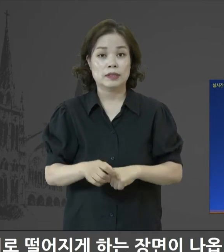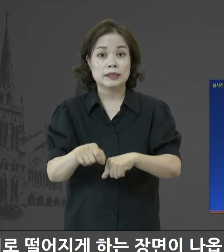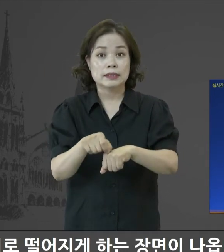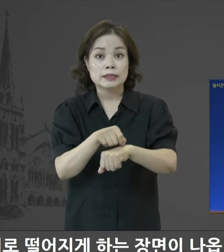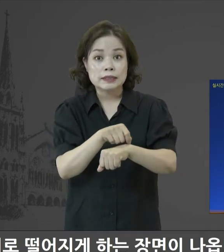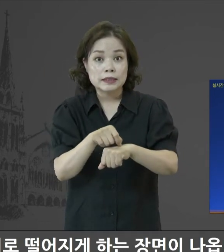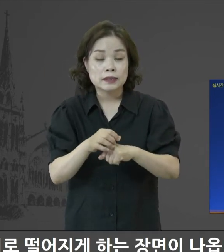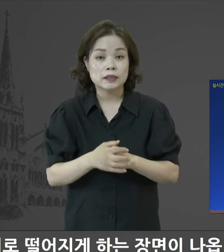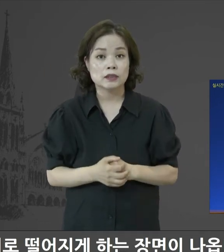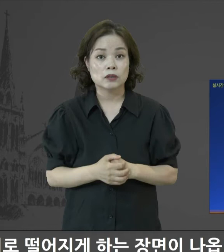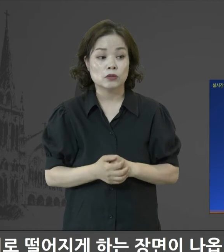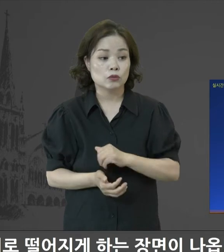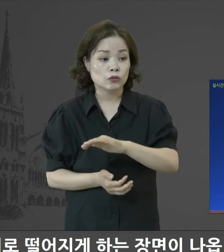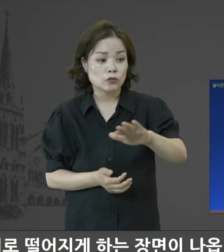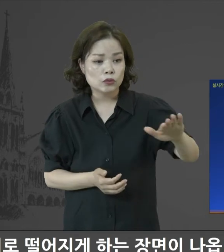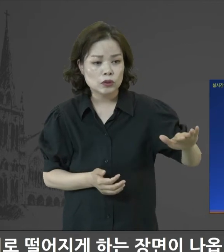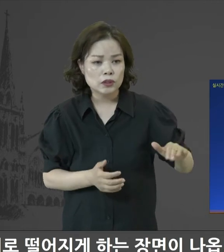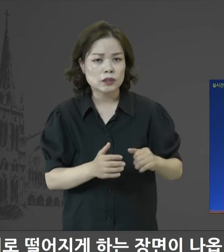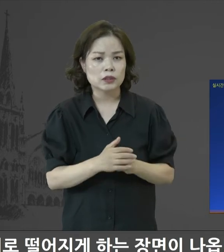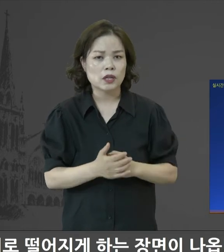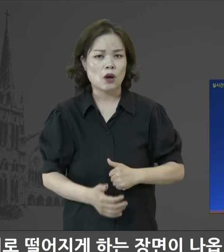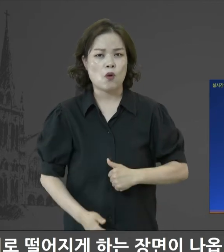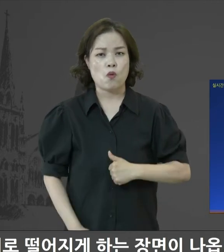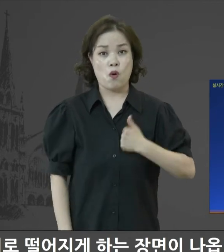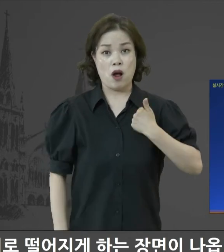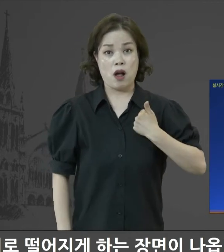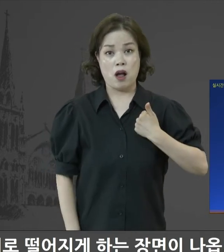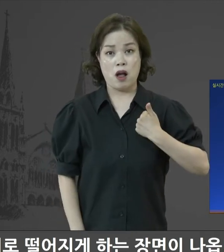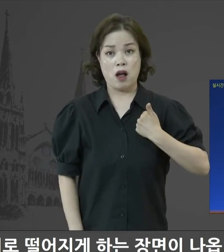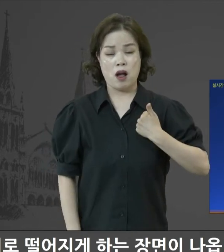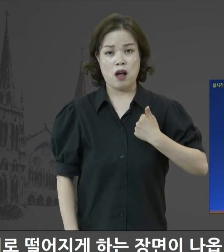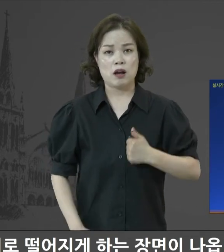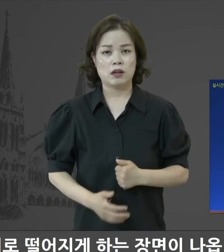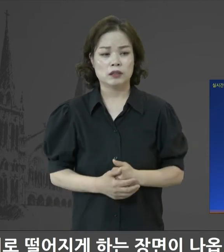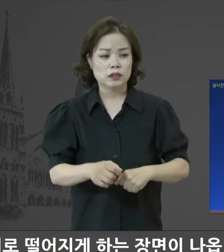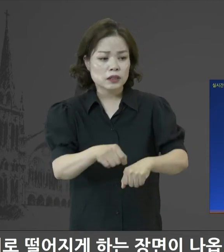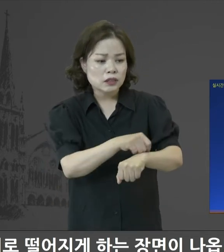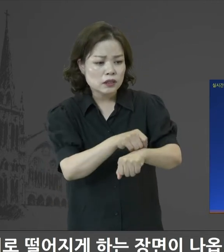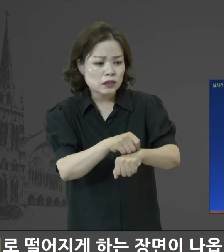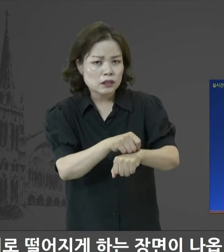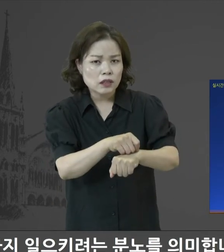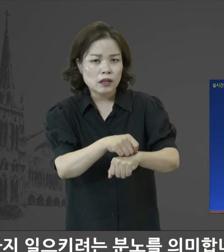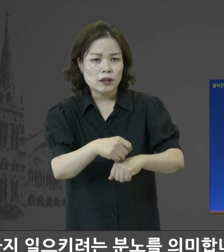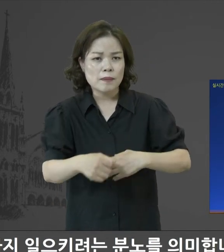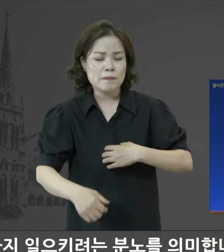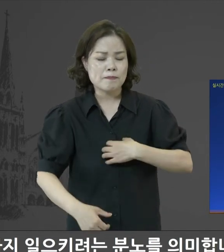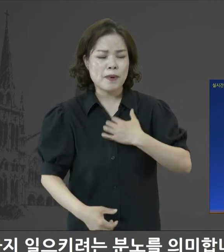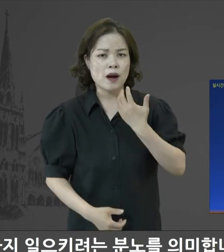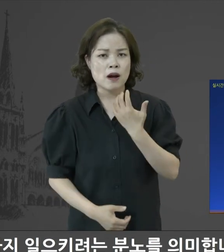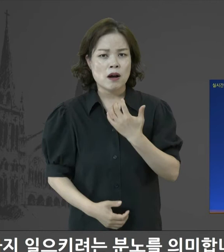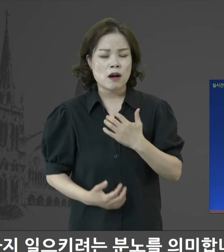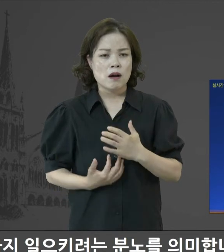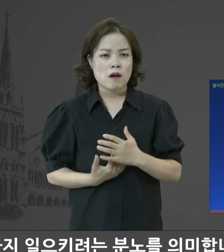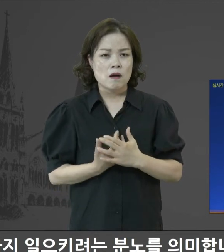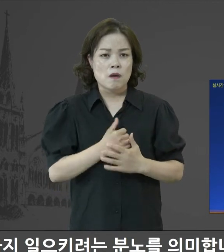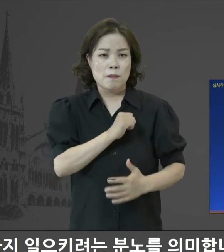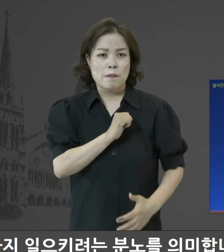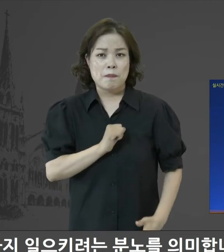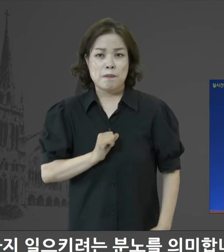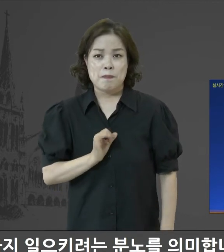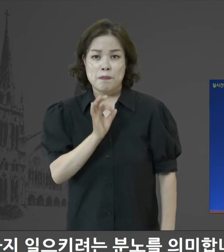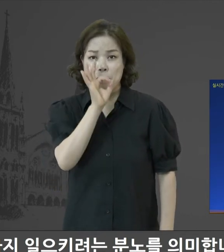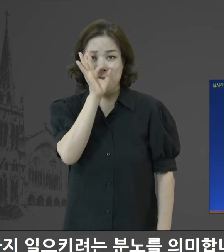특별히 우리가 일으키고 있는 이 분노의 특징 중에 하나는 이게 막 타오를 때 절제가 안 돼서